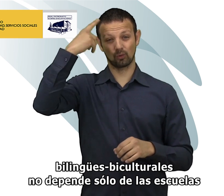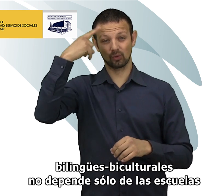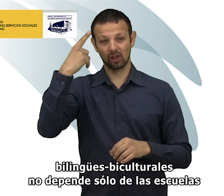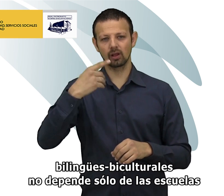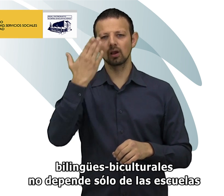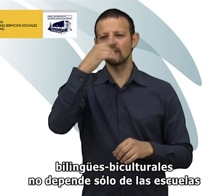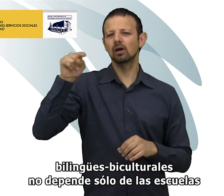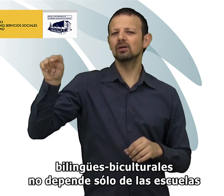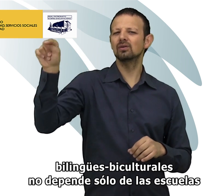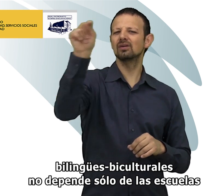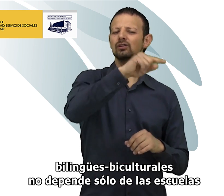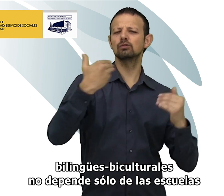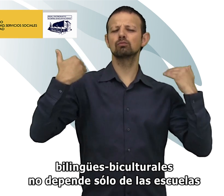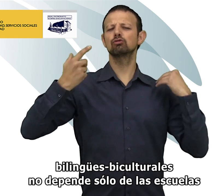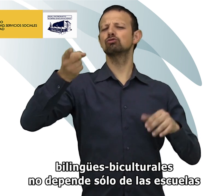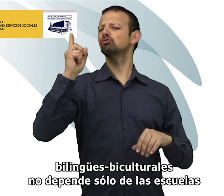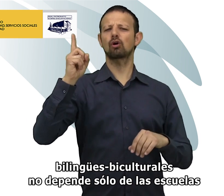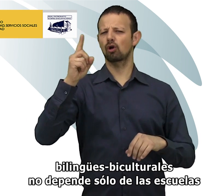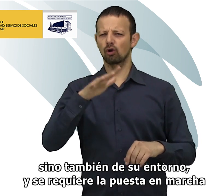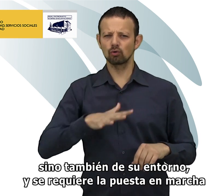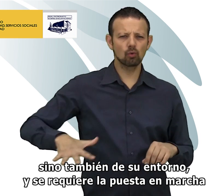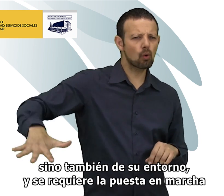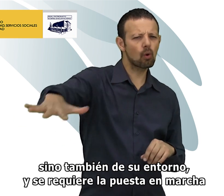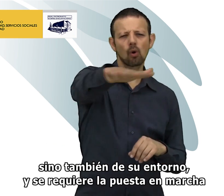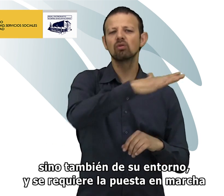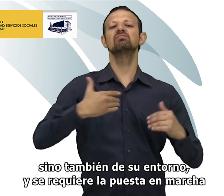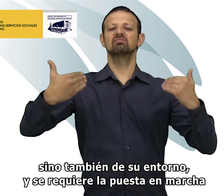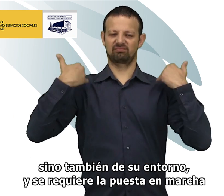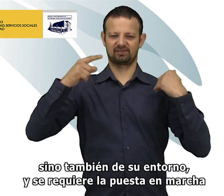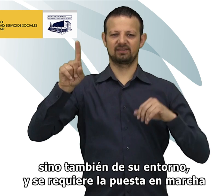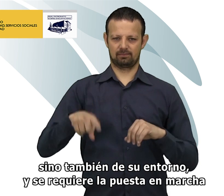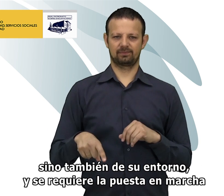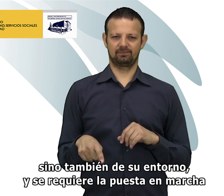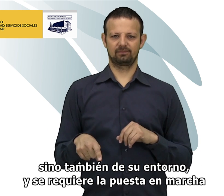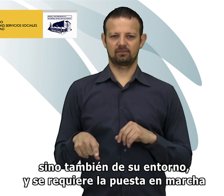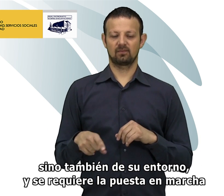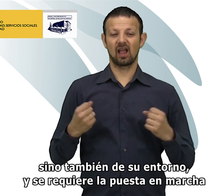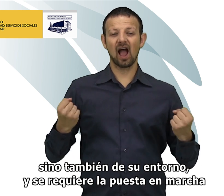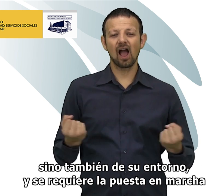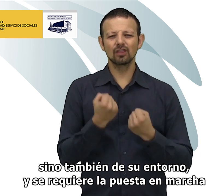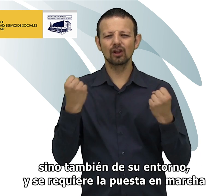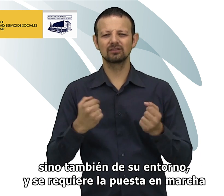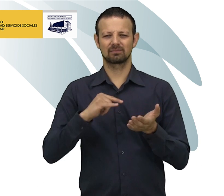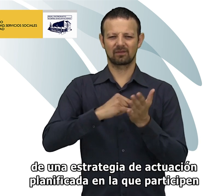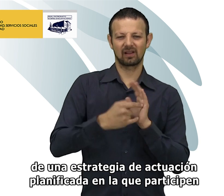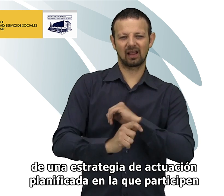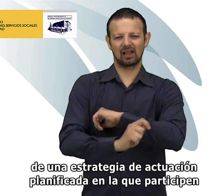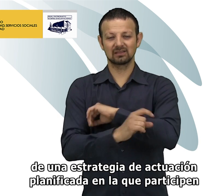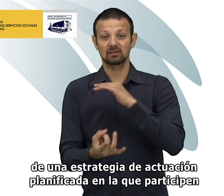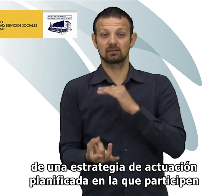también de su entorno, y se requiere la puesta en marcha de una estrategia de actuación planificada, en la que participen